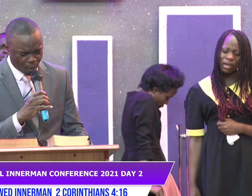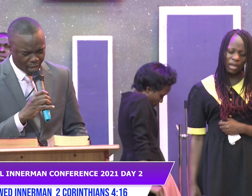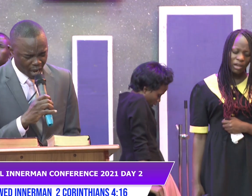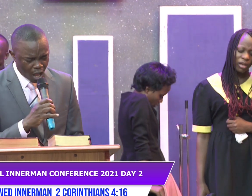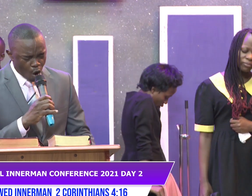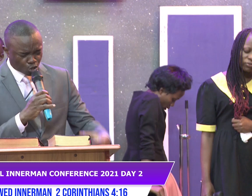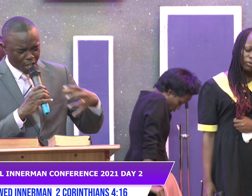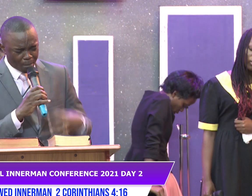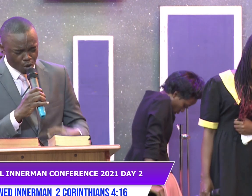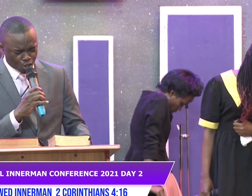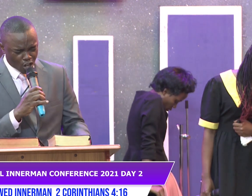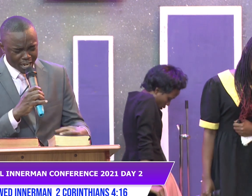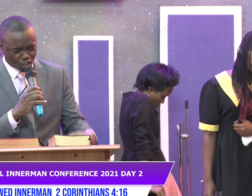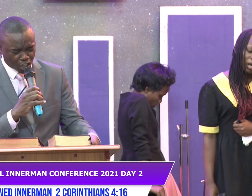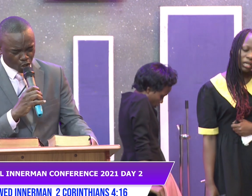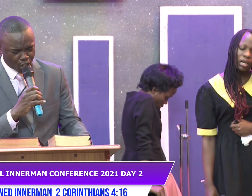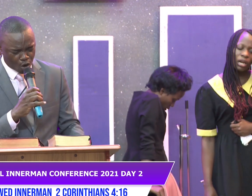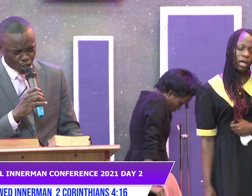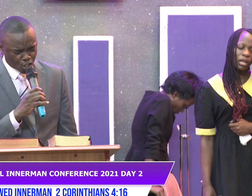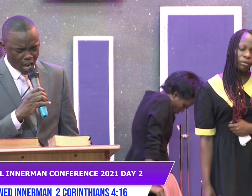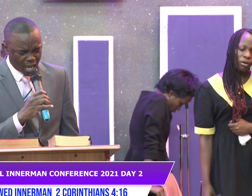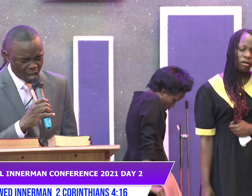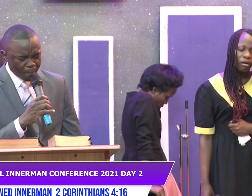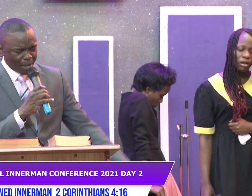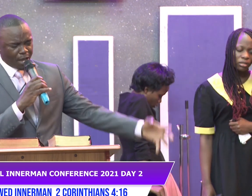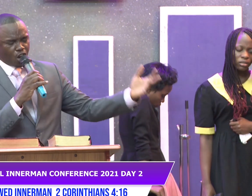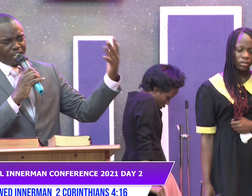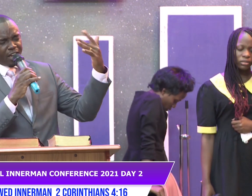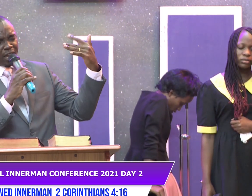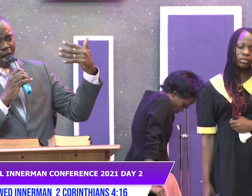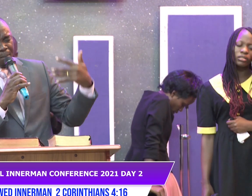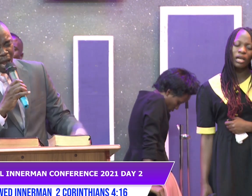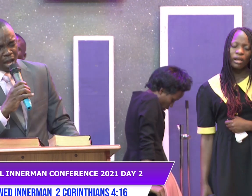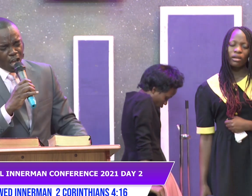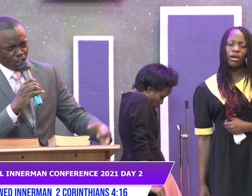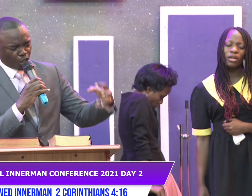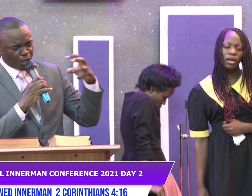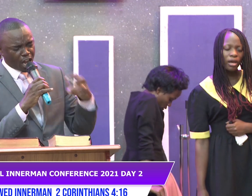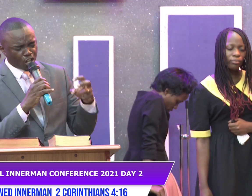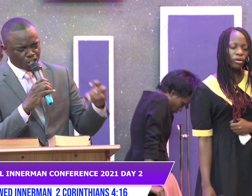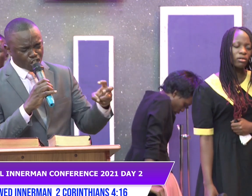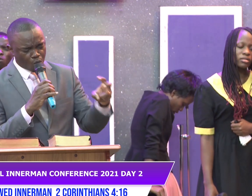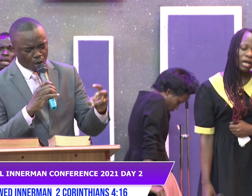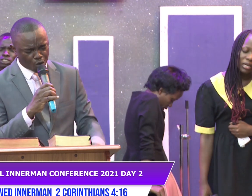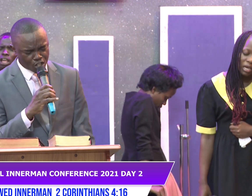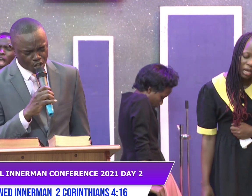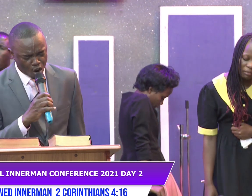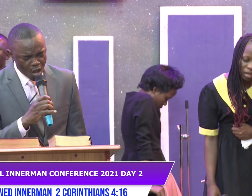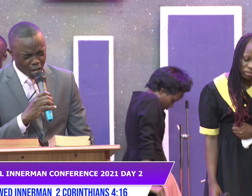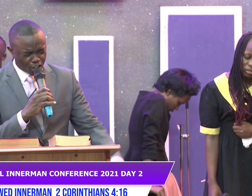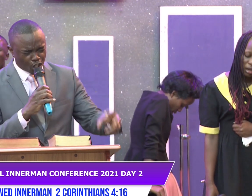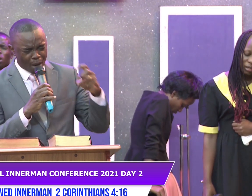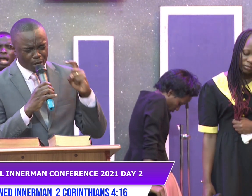tulina okubeera. Otuyamba okuzaala ekyo kye tulina okuzaala. Bayibuli eyogedde n'egamba nti buli akkiriza gwe